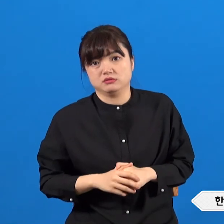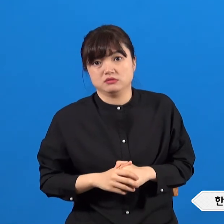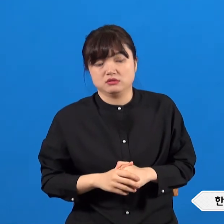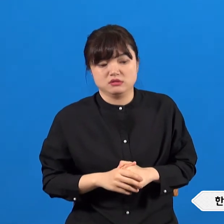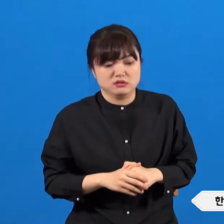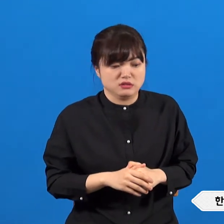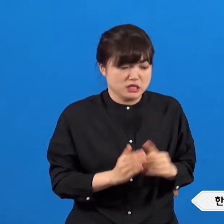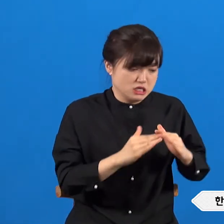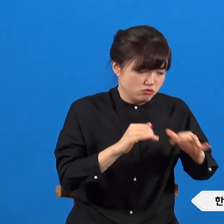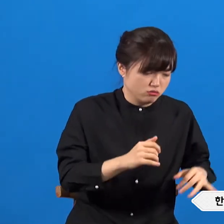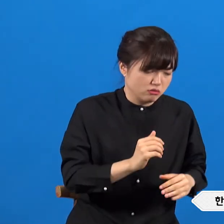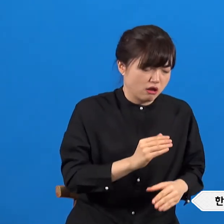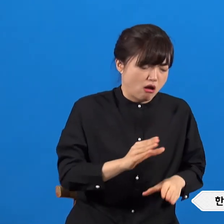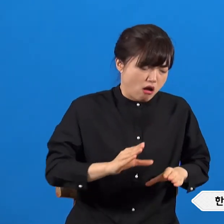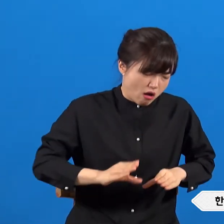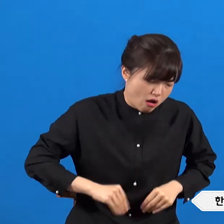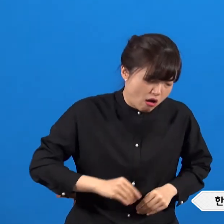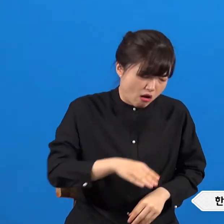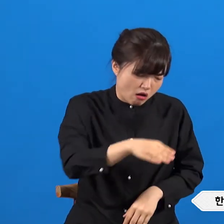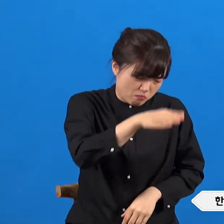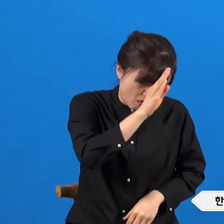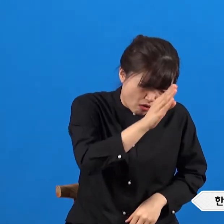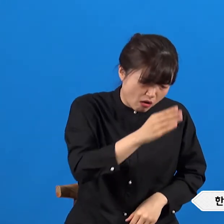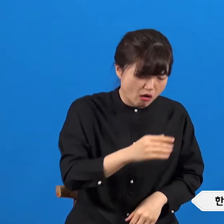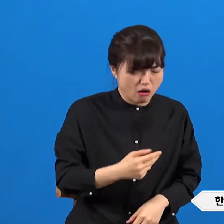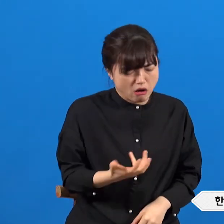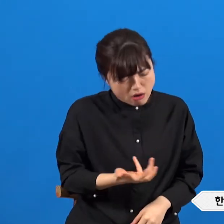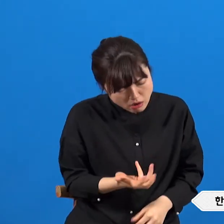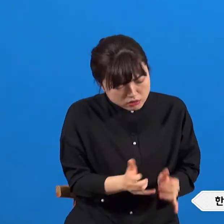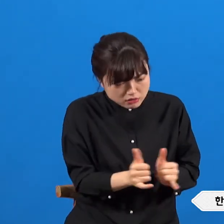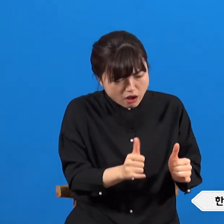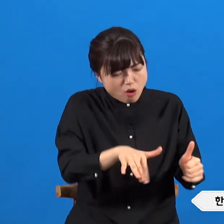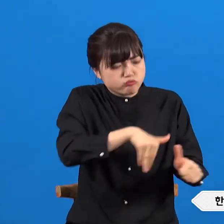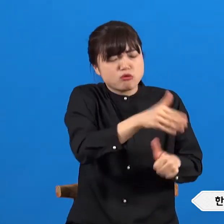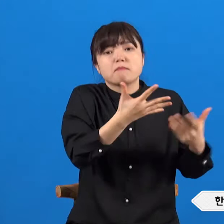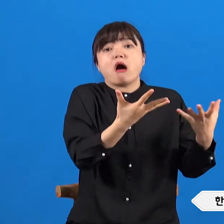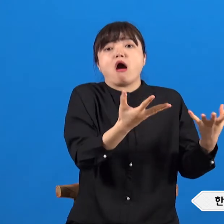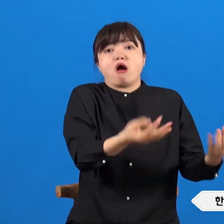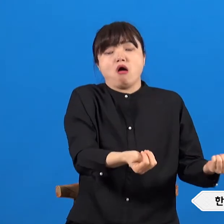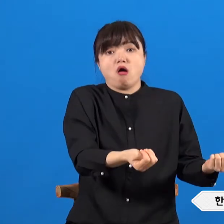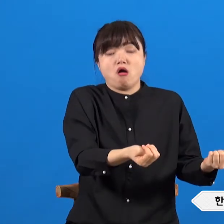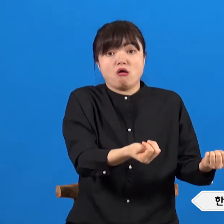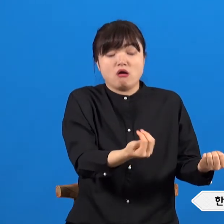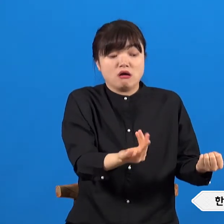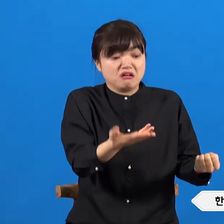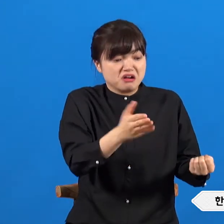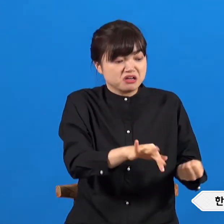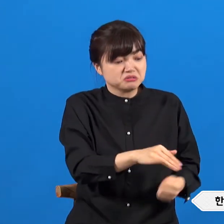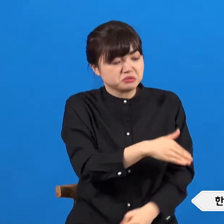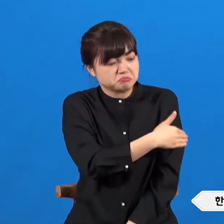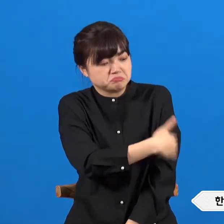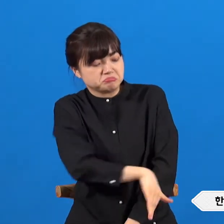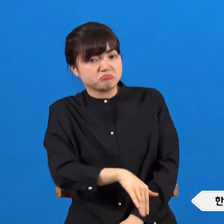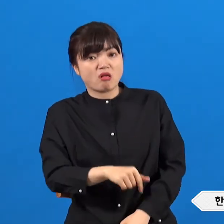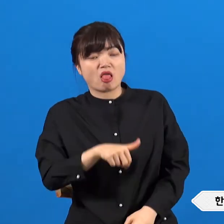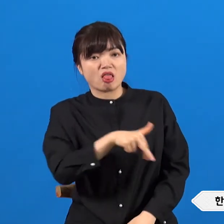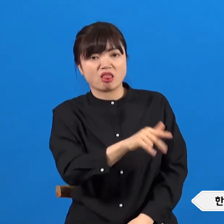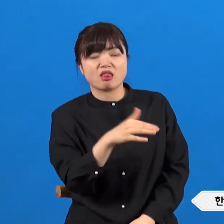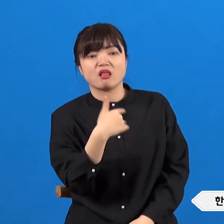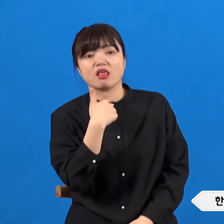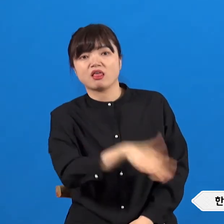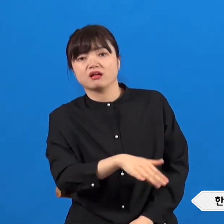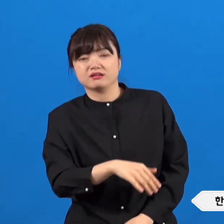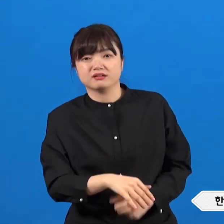이웃에 굶주린 자, 목마른 자, 병든 자, 헐벗은 자 많았겠지요? 그들에게 아무것도 하지